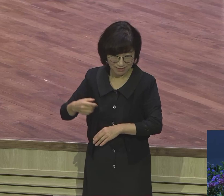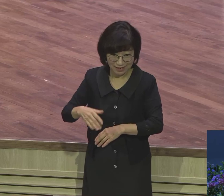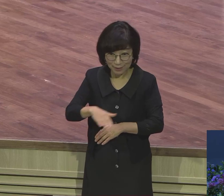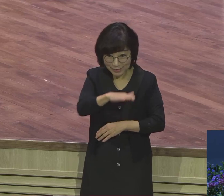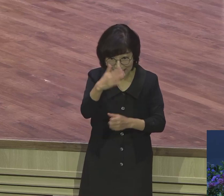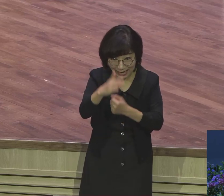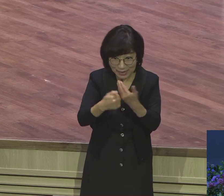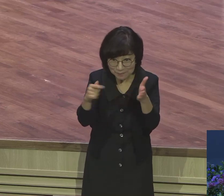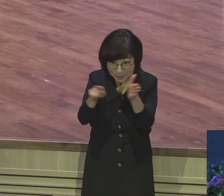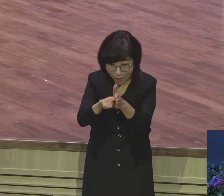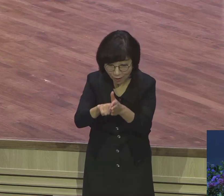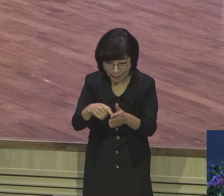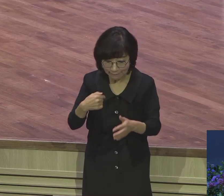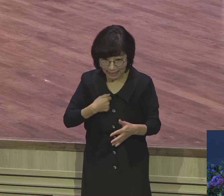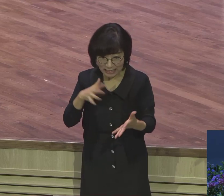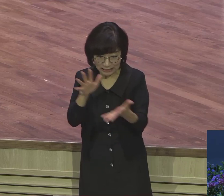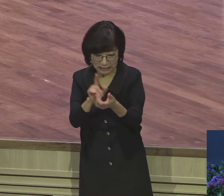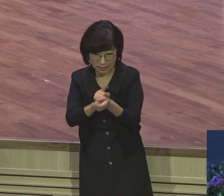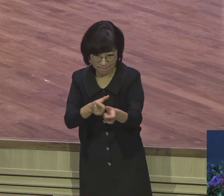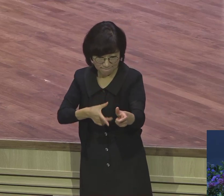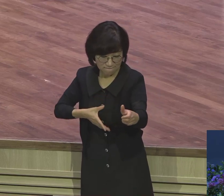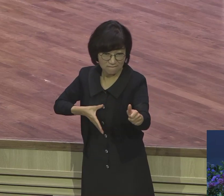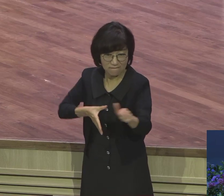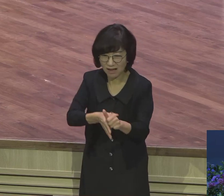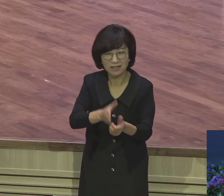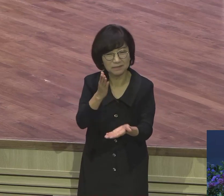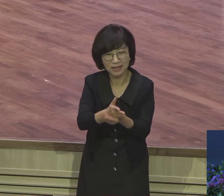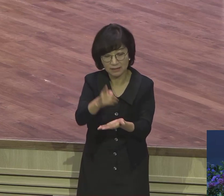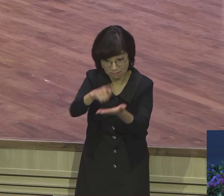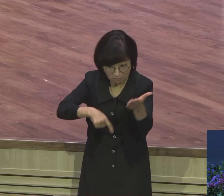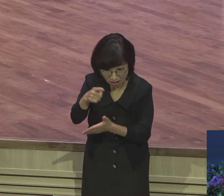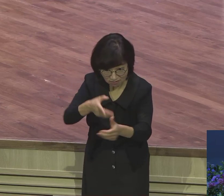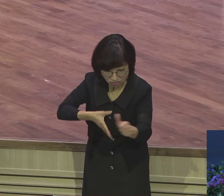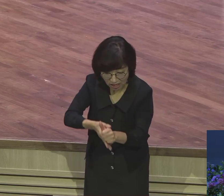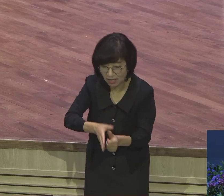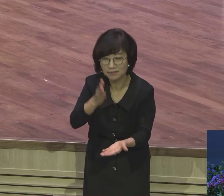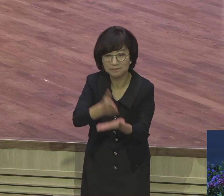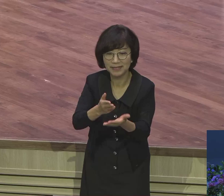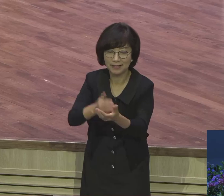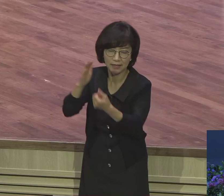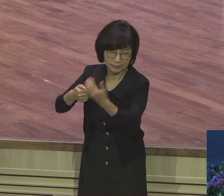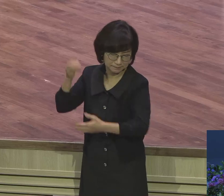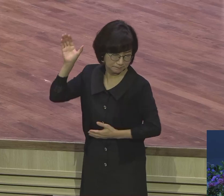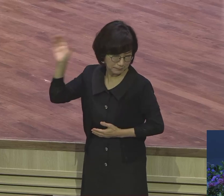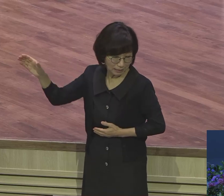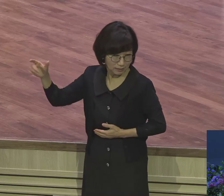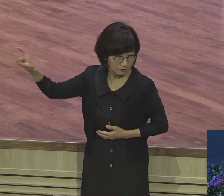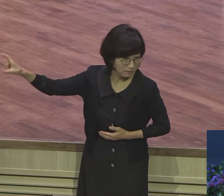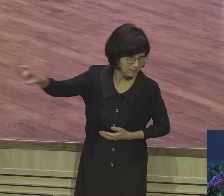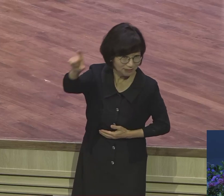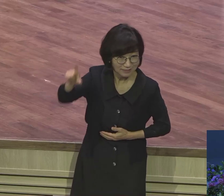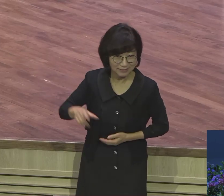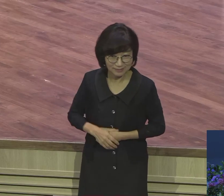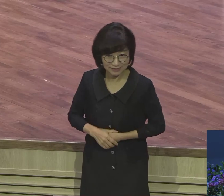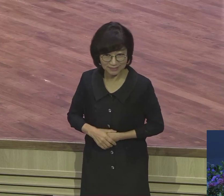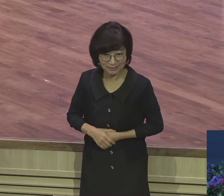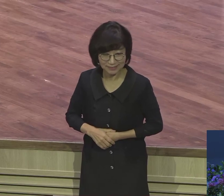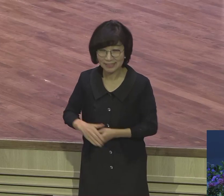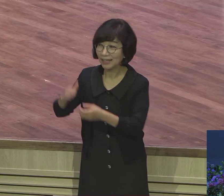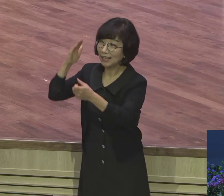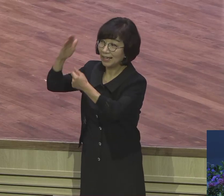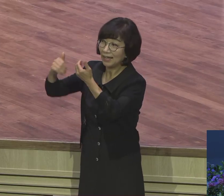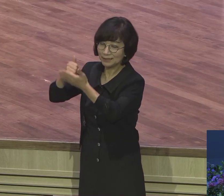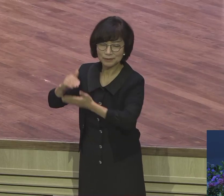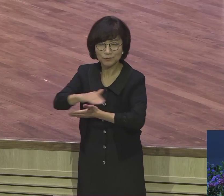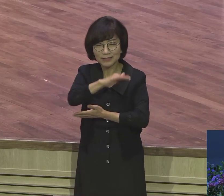믿는 사람은 그래요. 하나님께서 우리를 열두 가지 영적 문제에서 해방시켜 주시고 하나님 자녀 된 축복을 누리시도록 해주셨습니다.